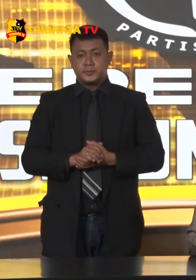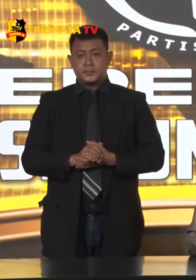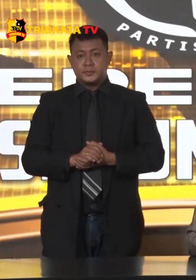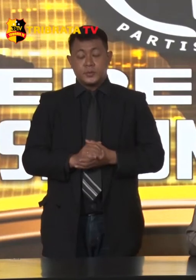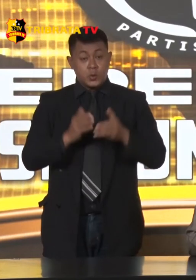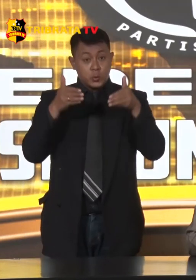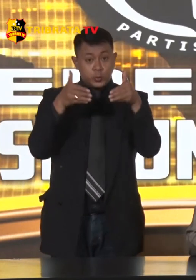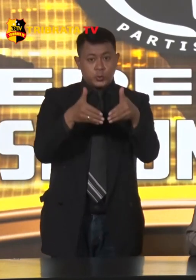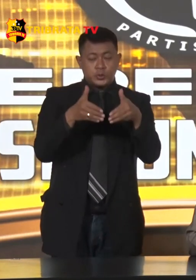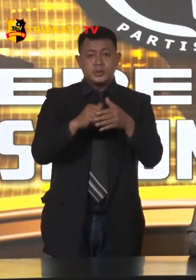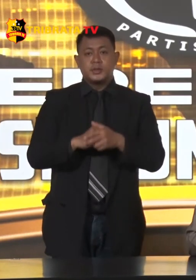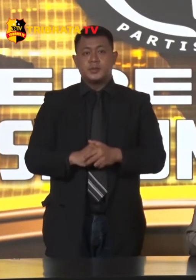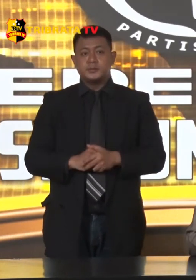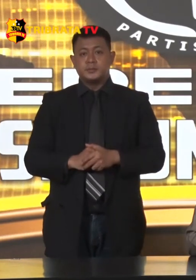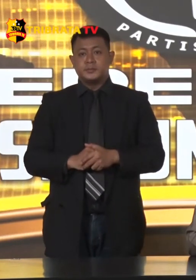khususnya